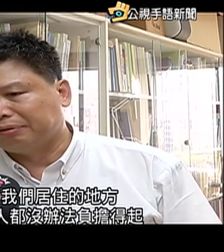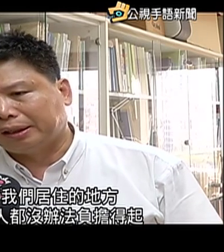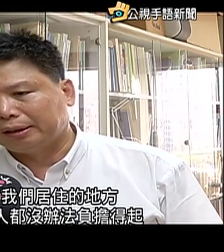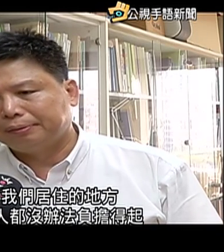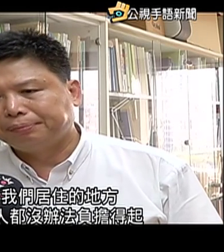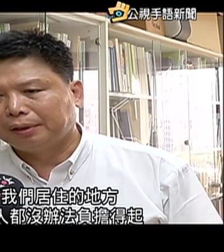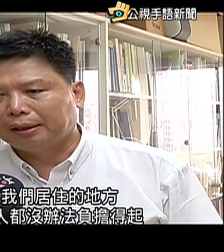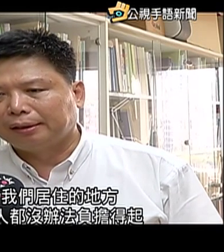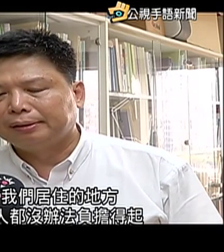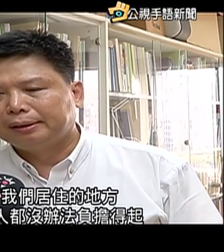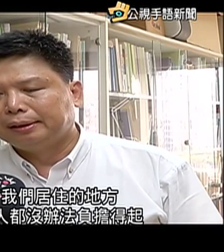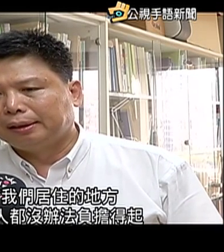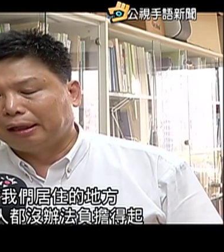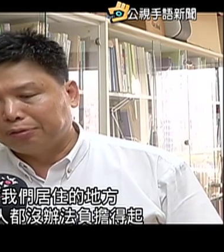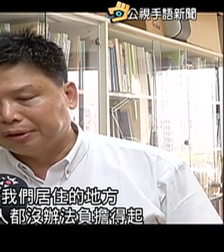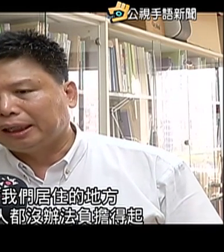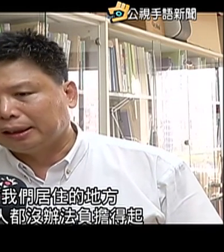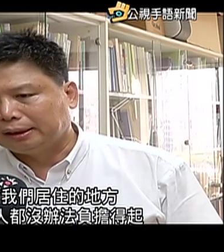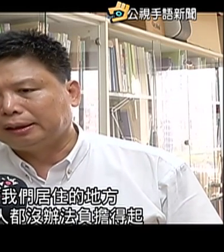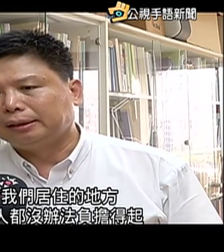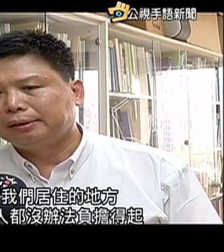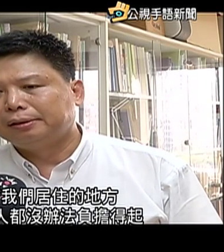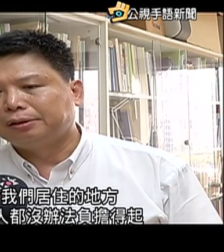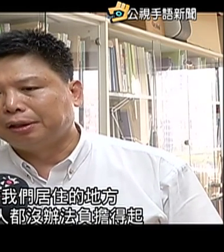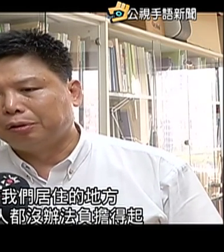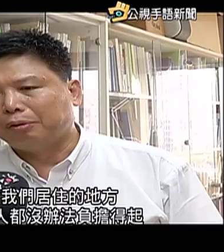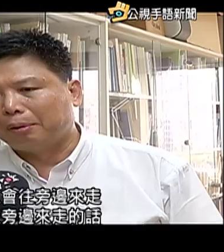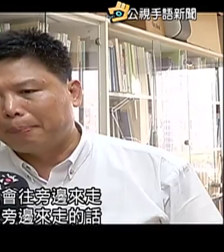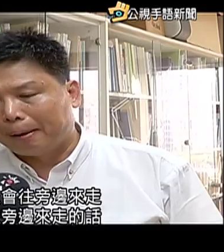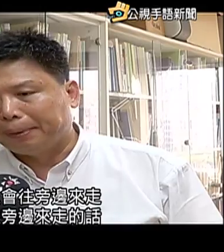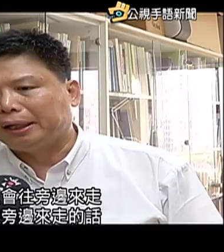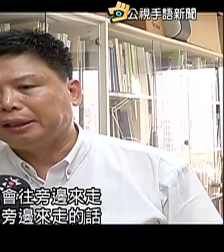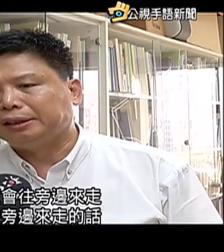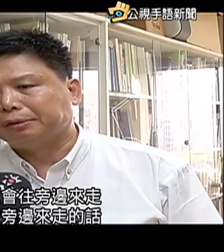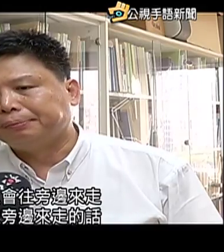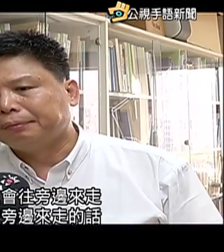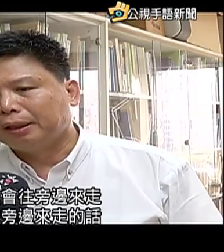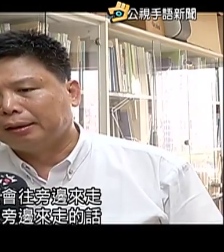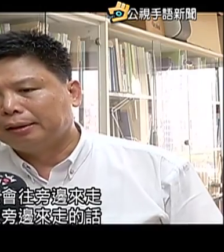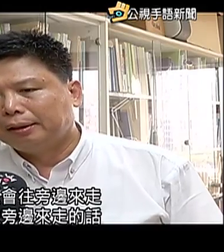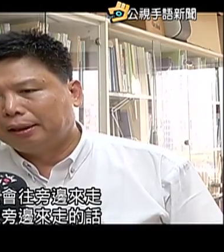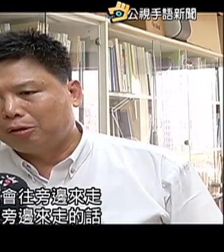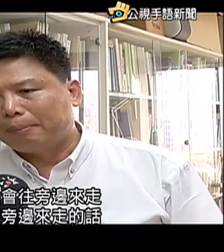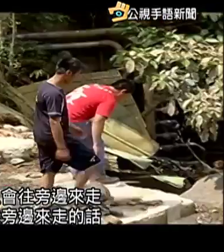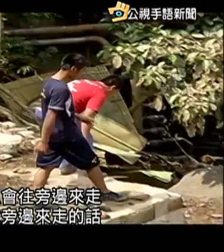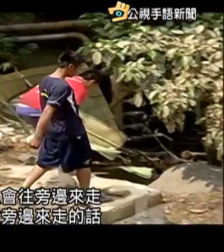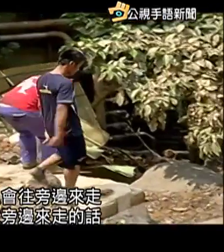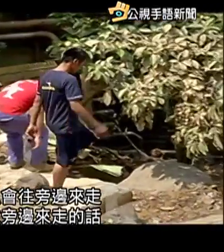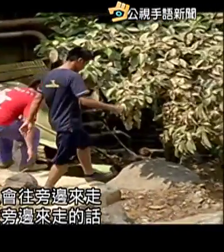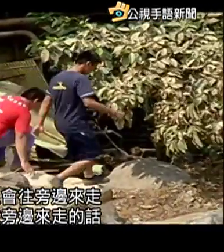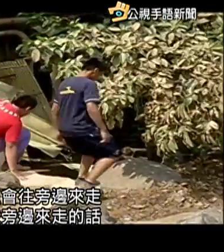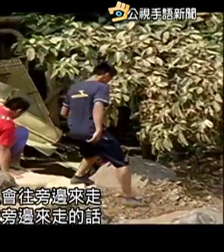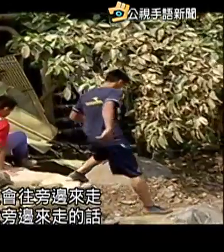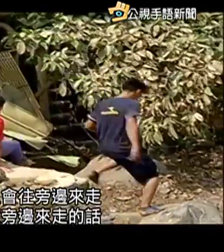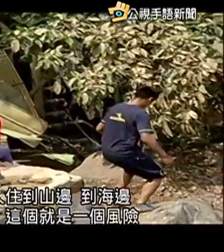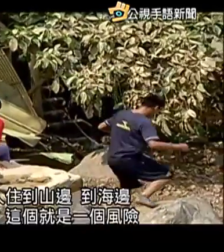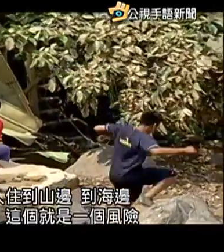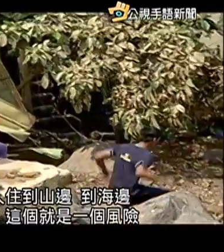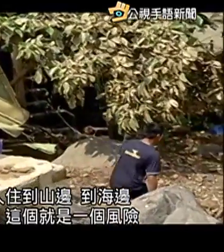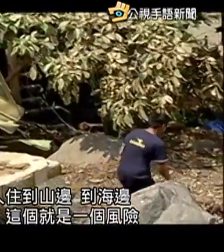法来负担得起，所以会往旁边来走。那往旁边来走的话，有很多就到山边、到